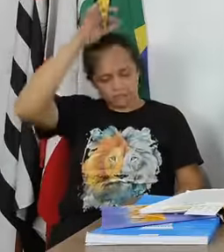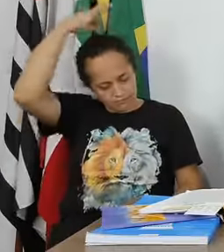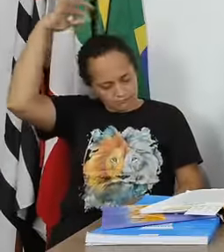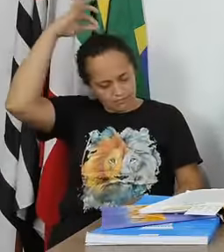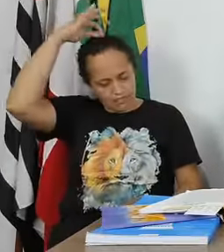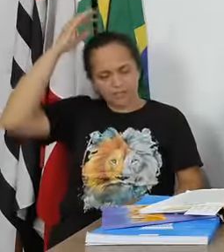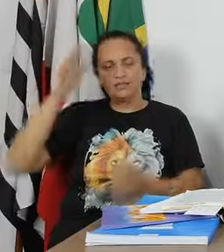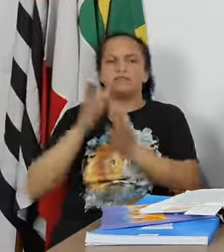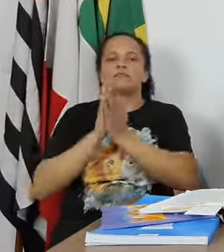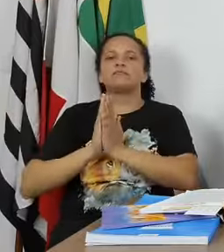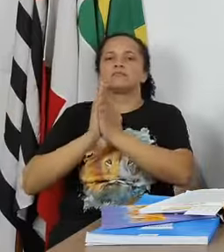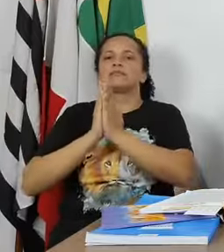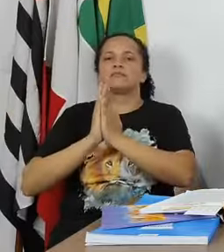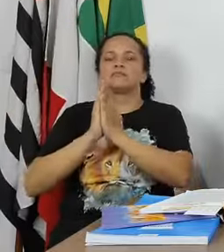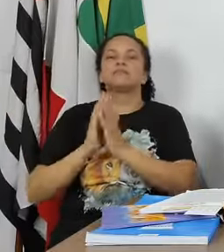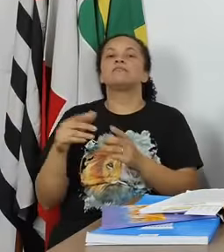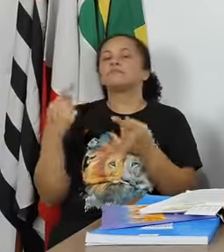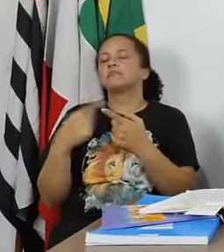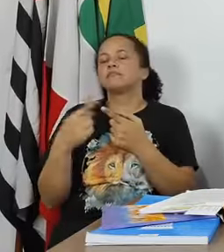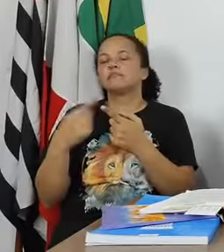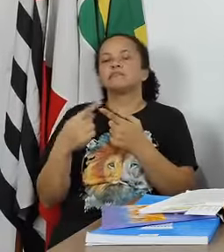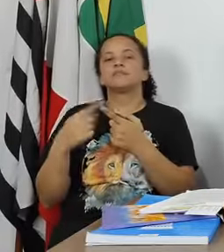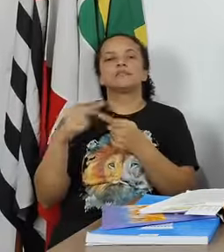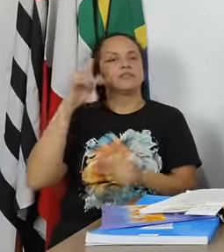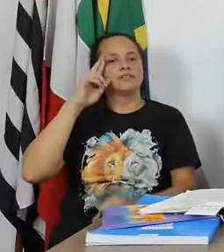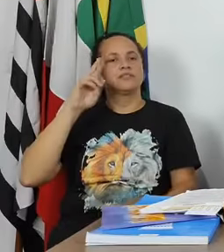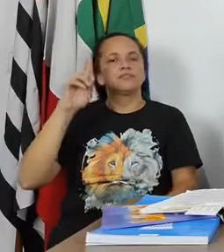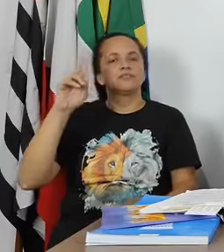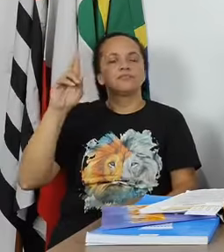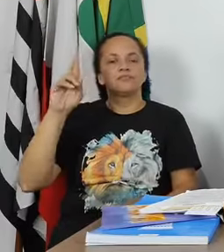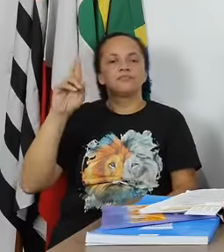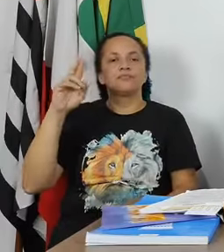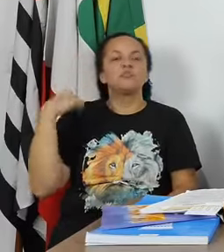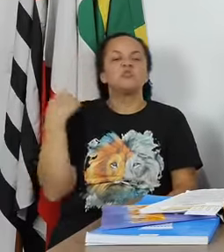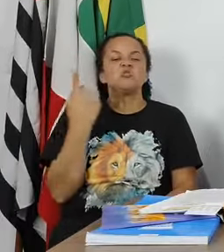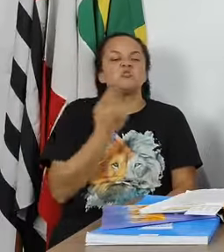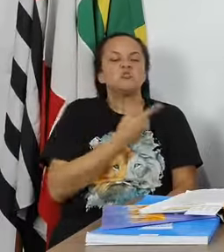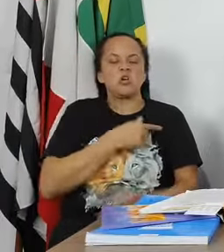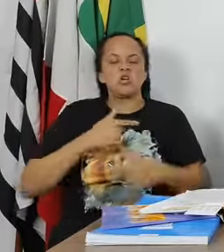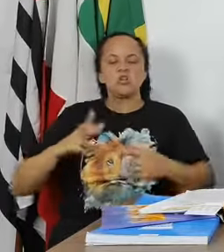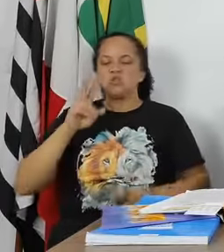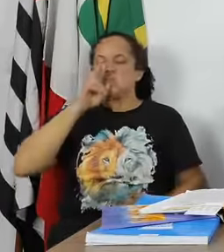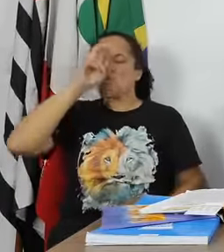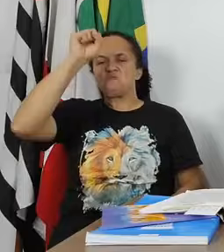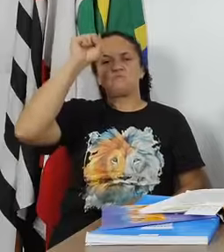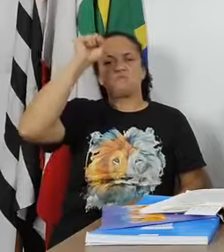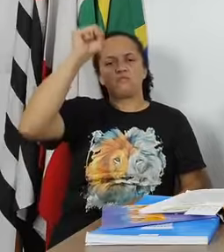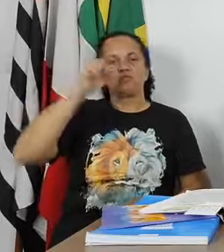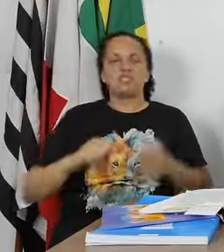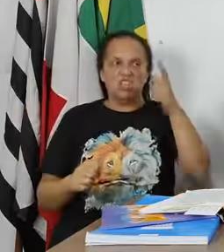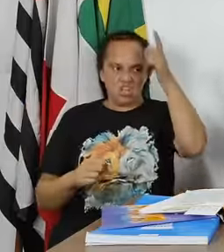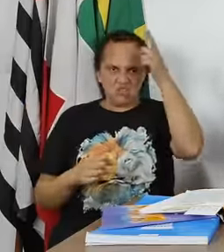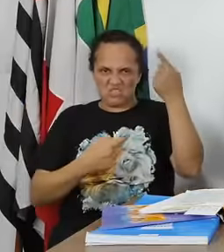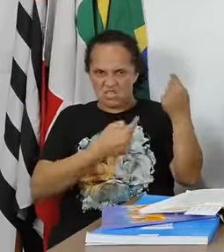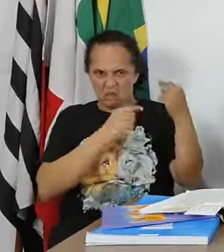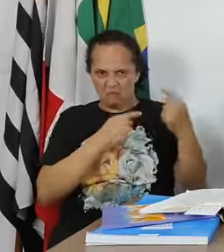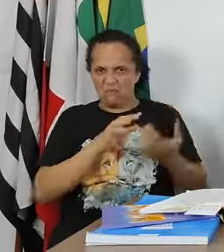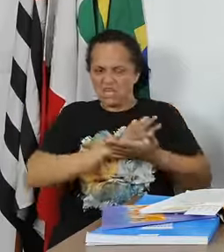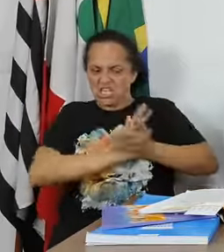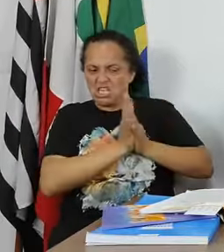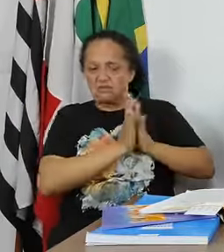a adoração. Por quê? Porque nós vamos nos tornando inabaláveis perante o inimigo. E por isso que muitas vezes essas ações